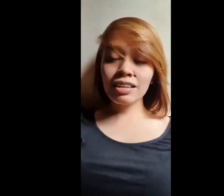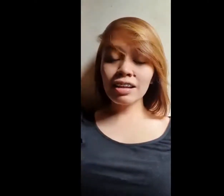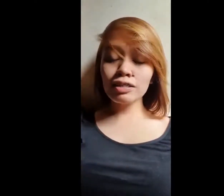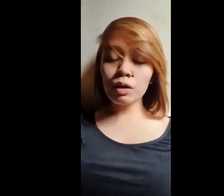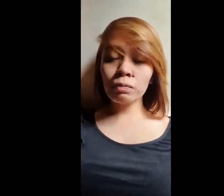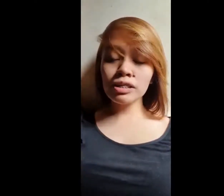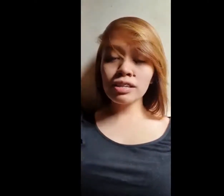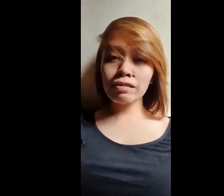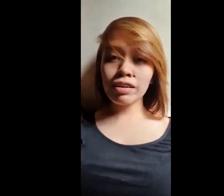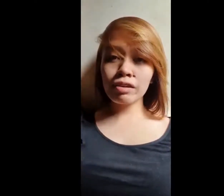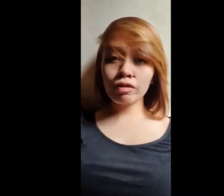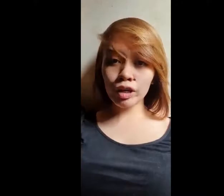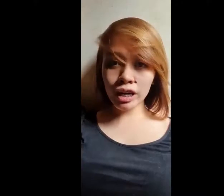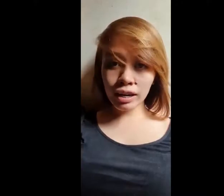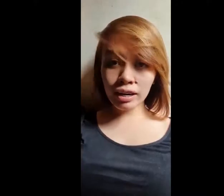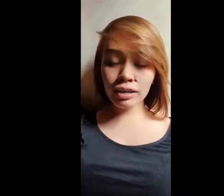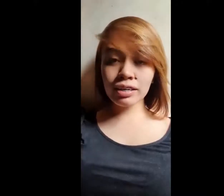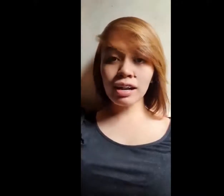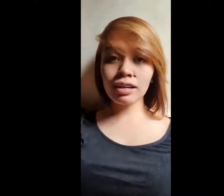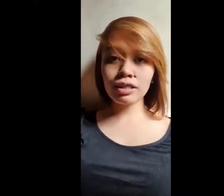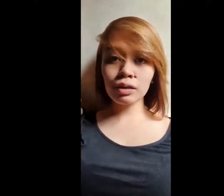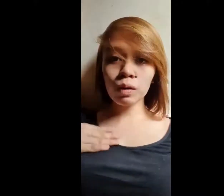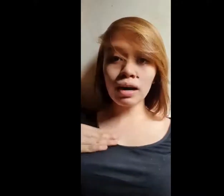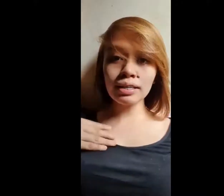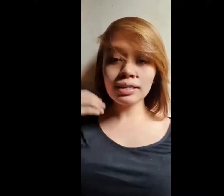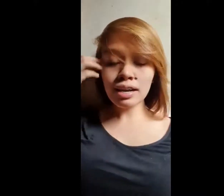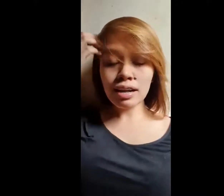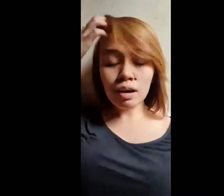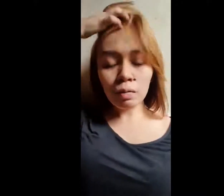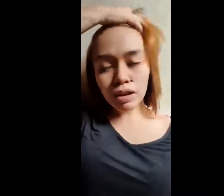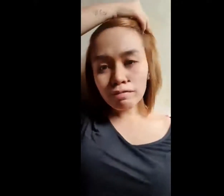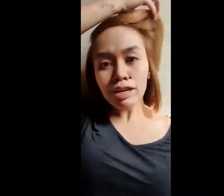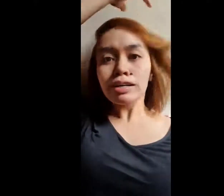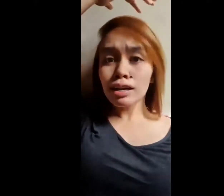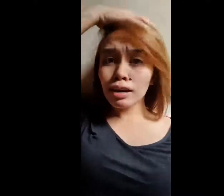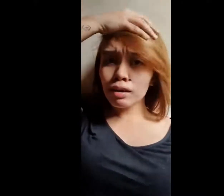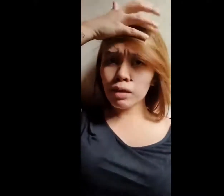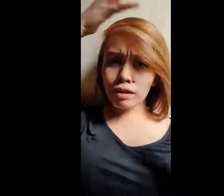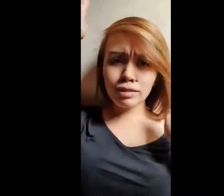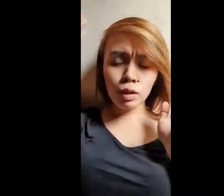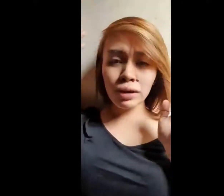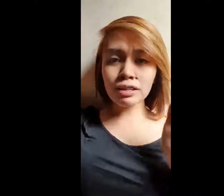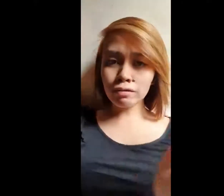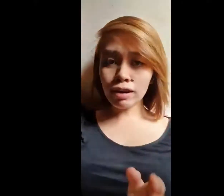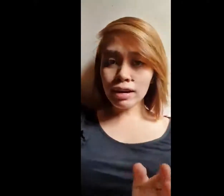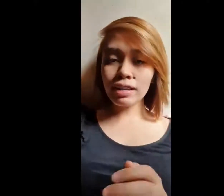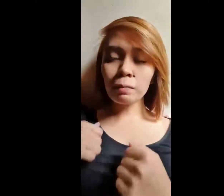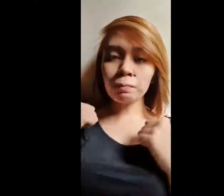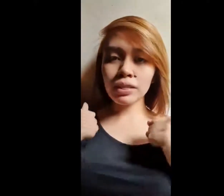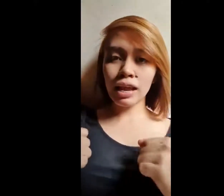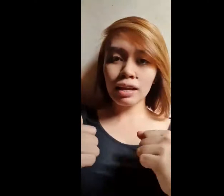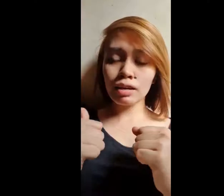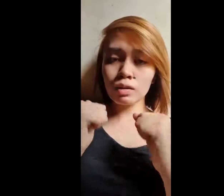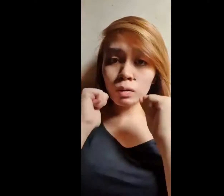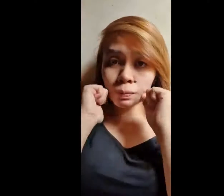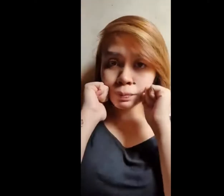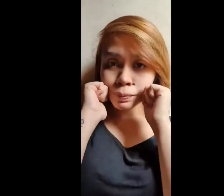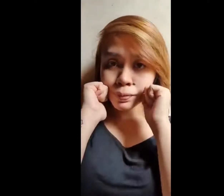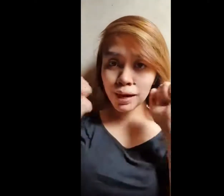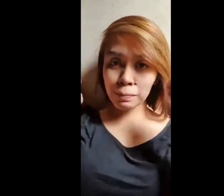Thank you so much, Beth Ed, for sharing your knowledge to us. We have learned a lot. We have so much fun. Thank you. God